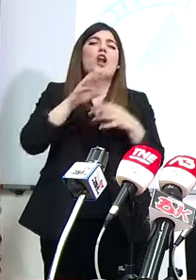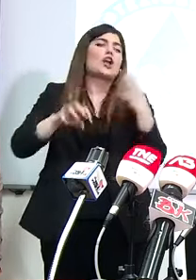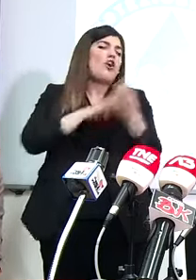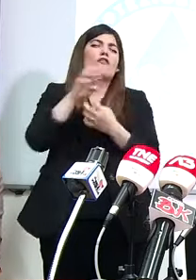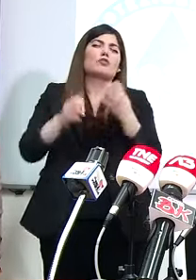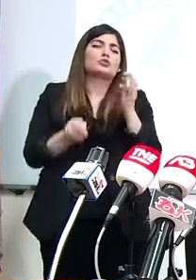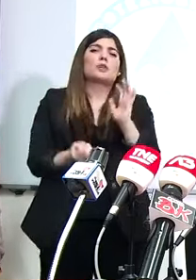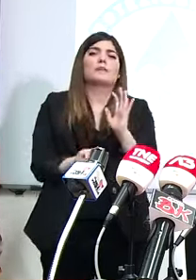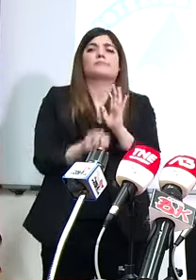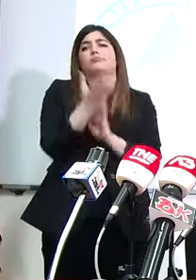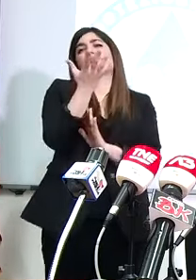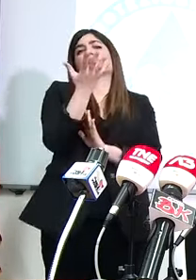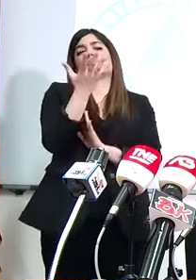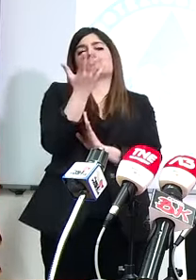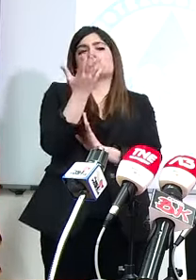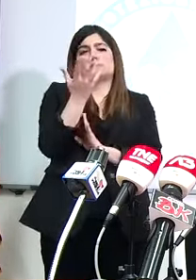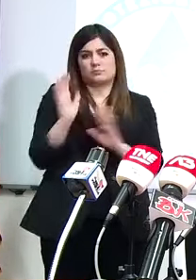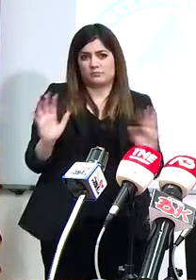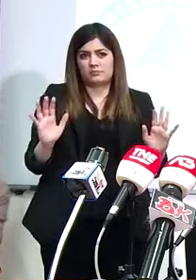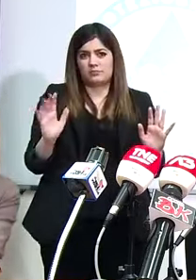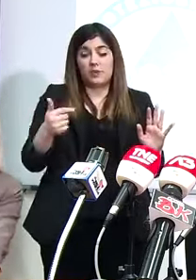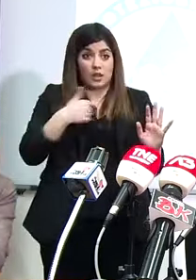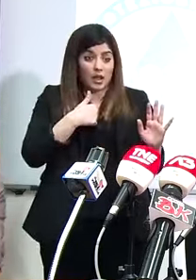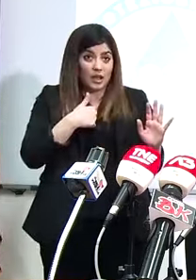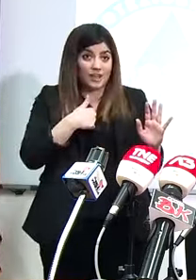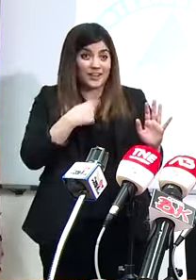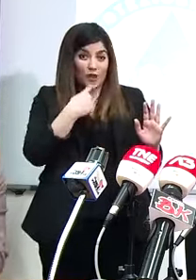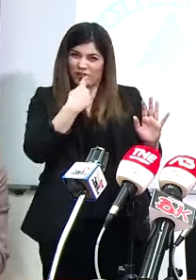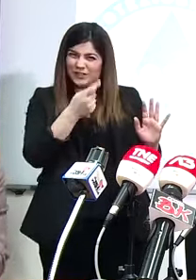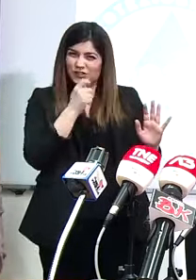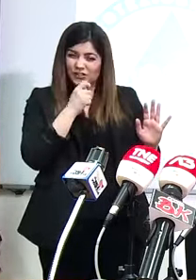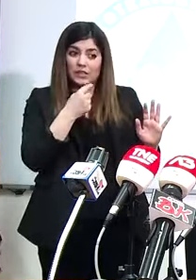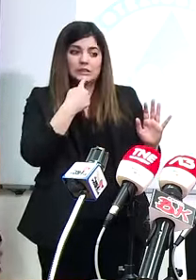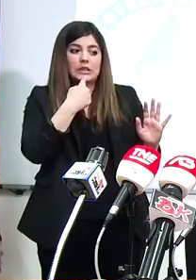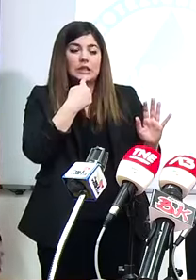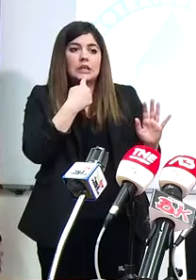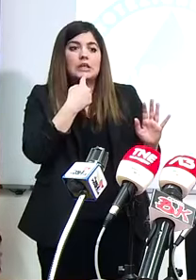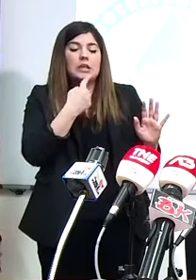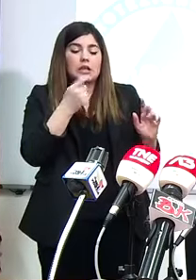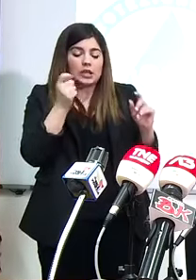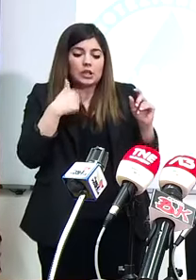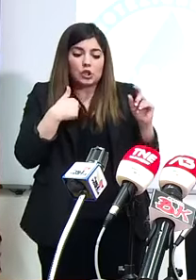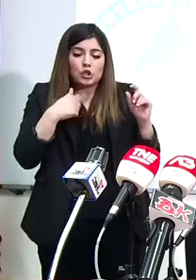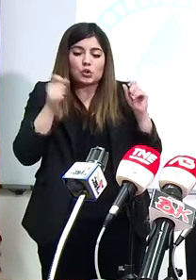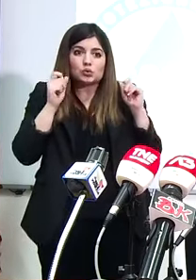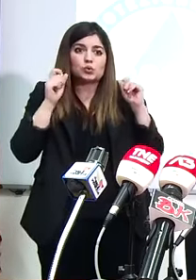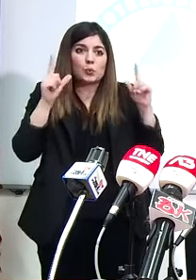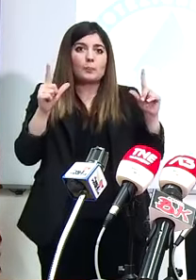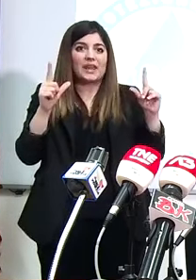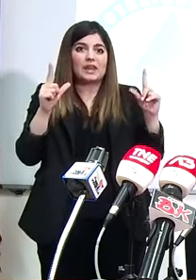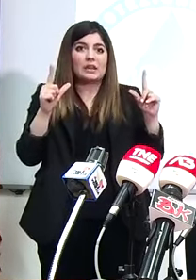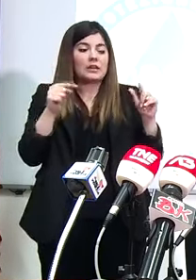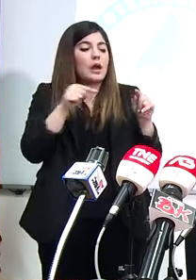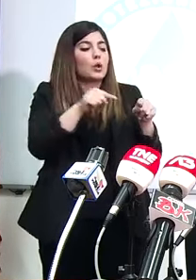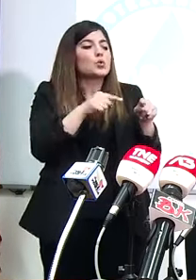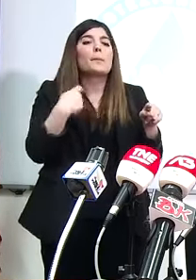quanto appunto però mi stupisce che dal suo punto di vista da presidente della regione vento non abbia anche la curiosità